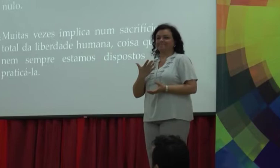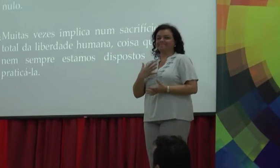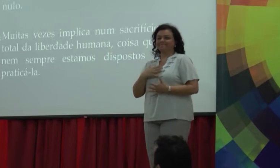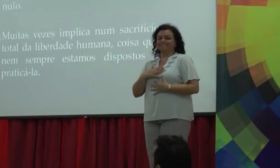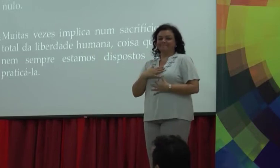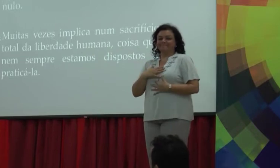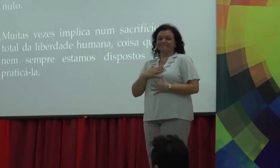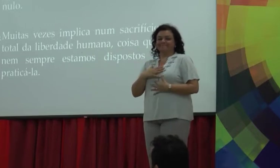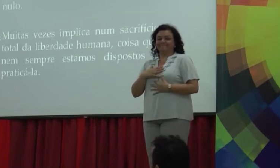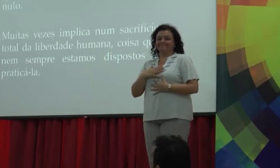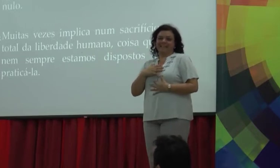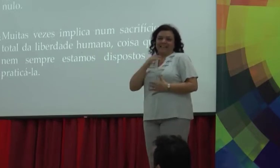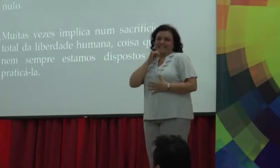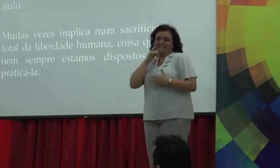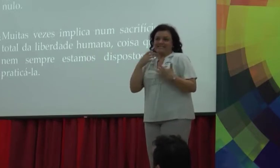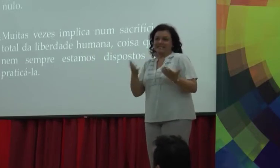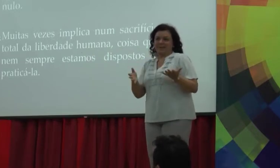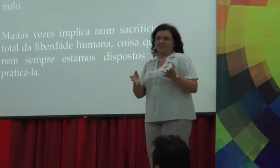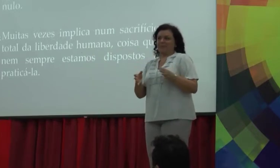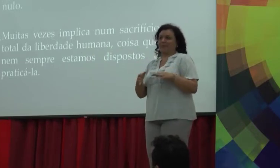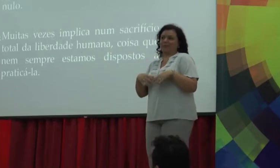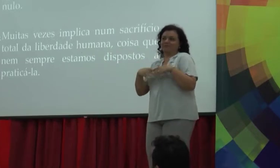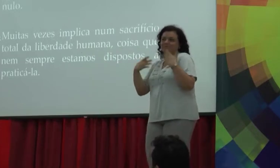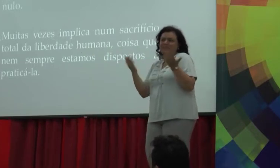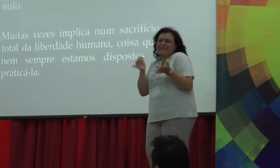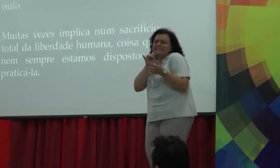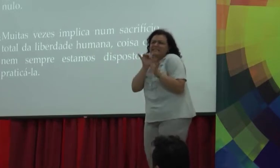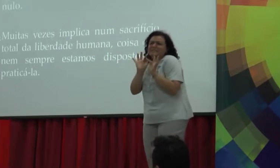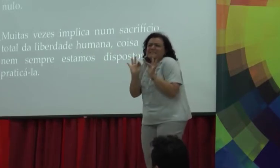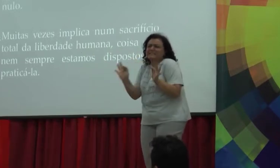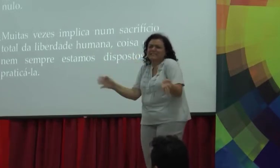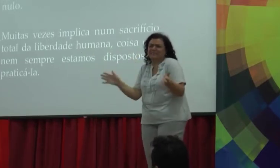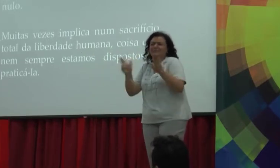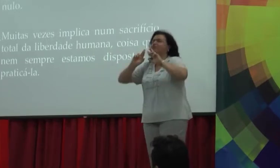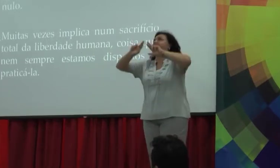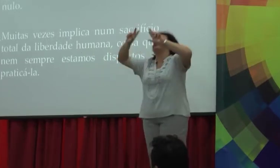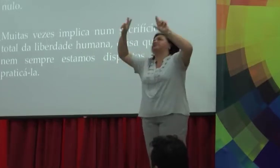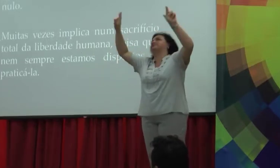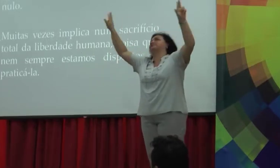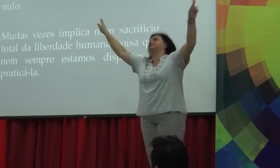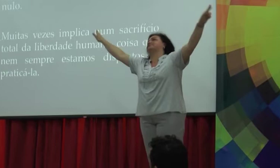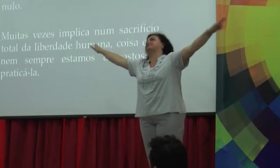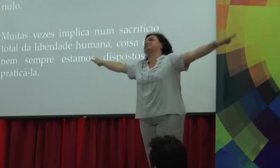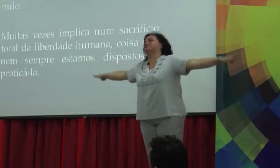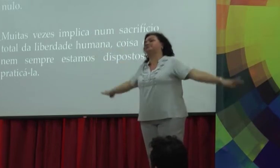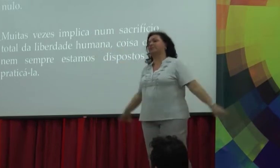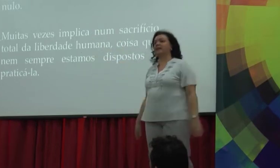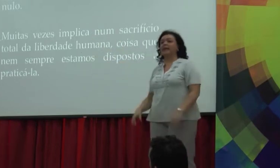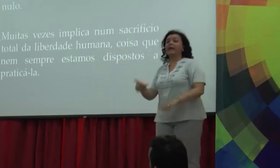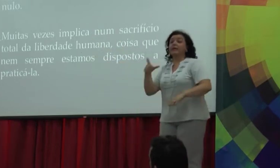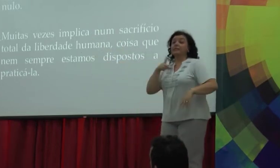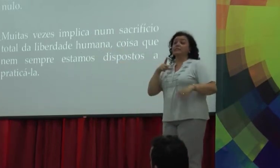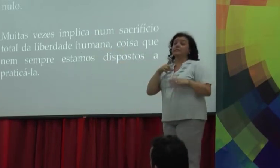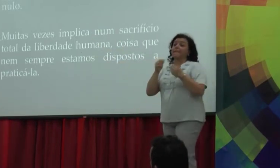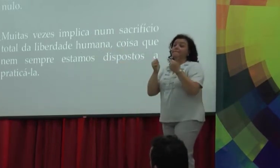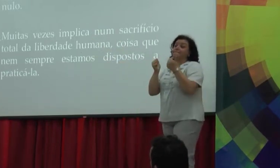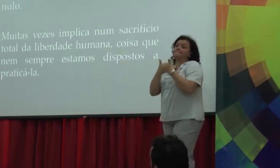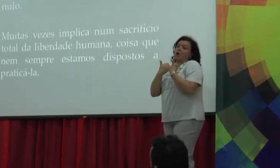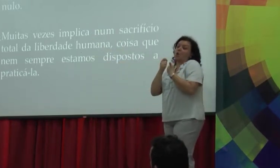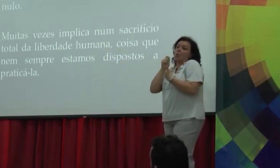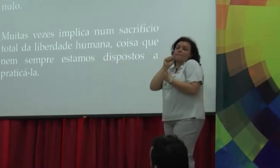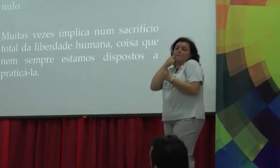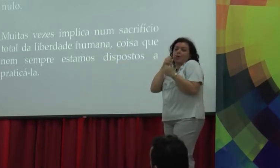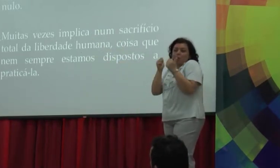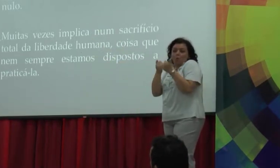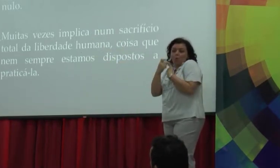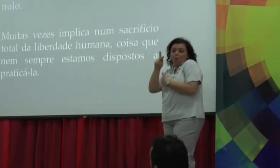marido, amigo. Então, outro exemplo simples, que tem vários, né?